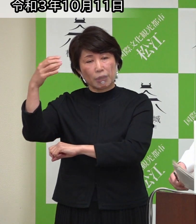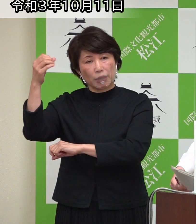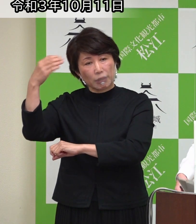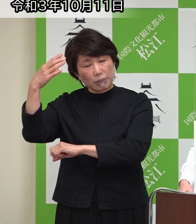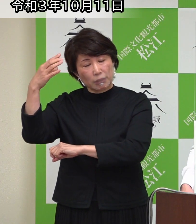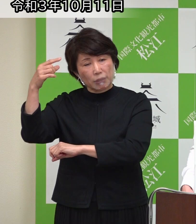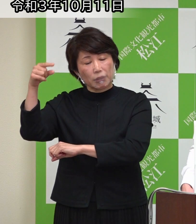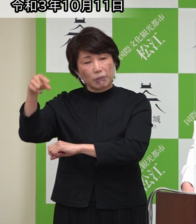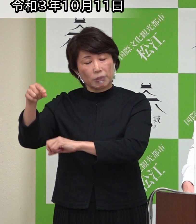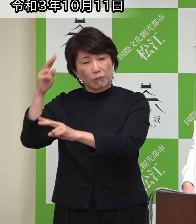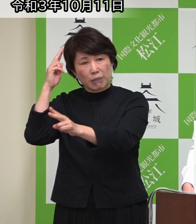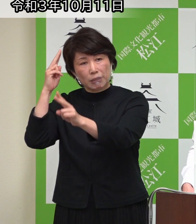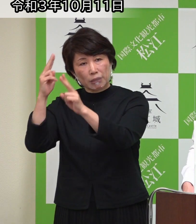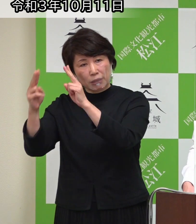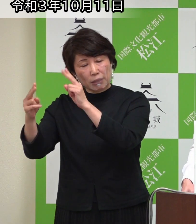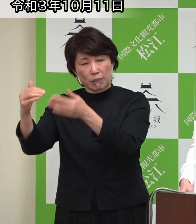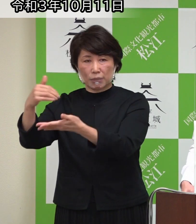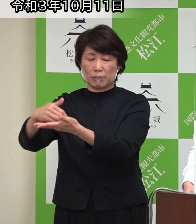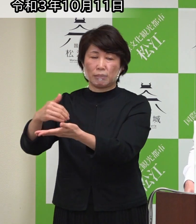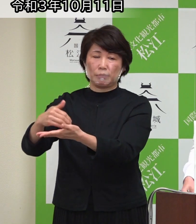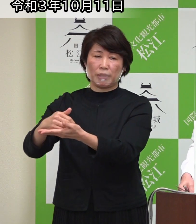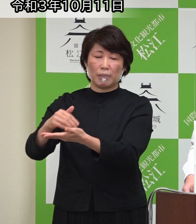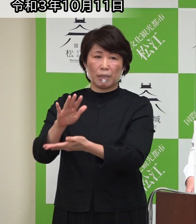形ですか、それとも他の、